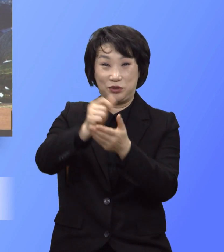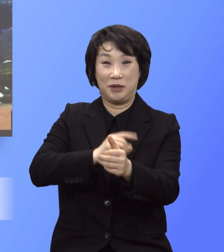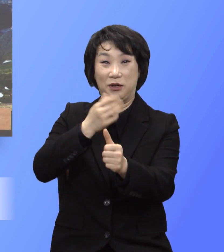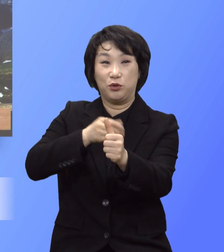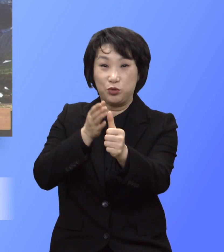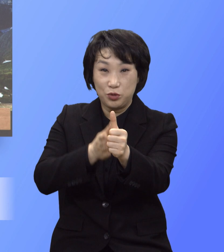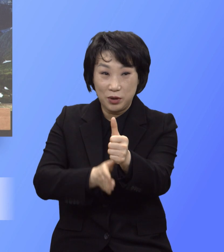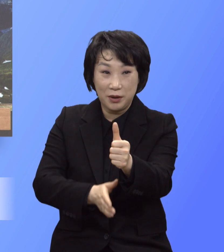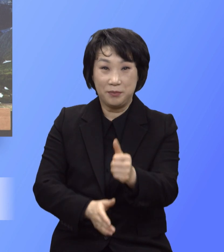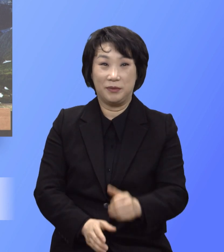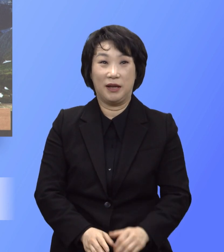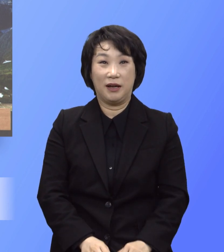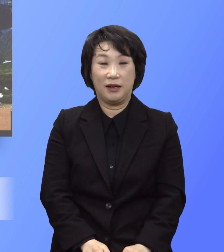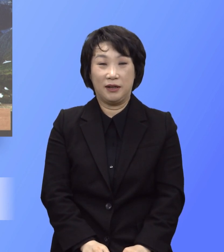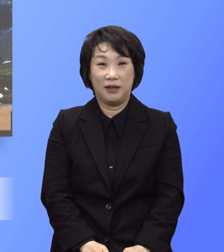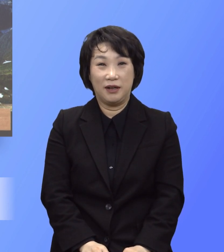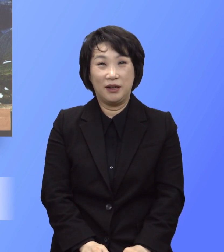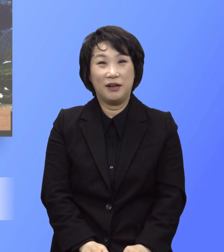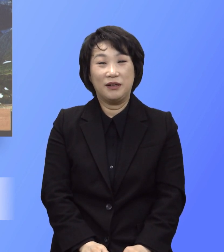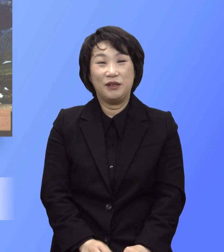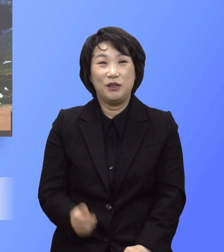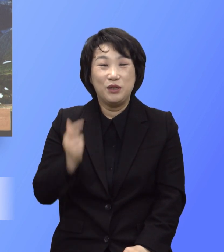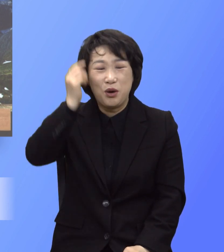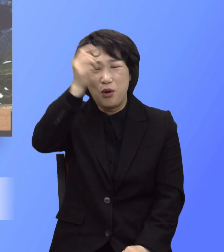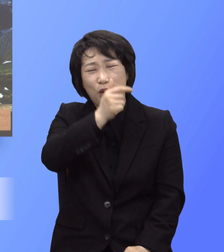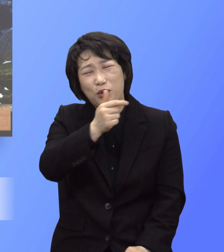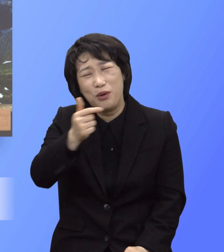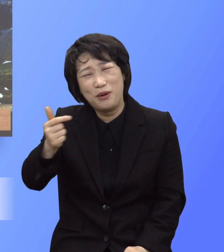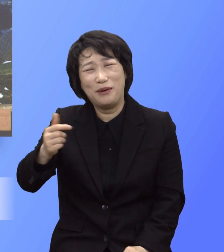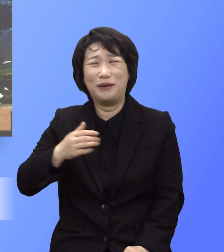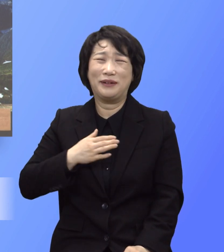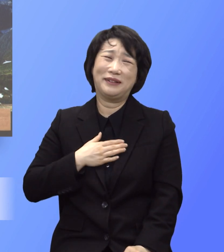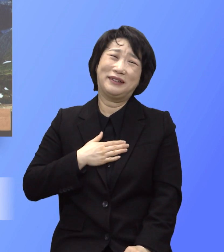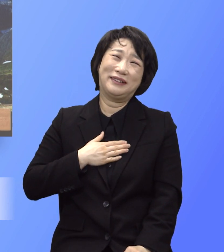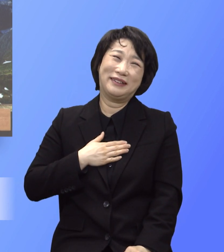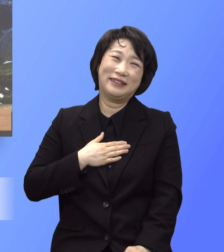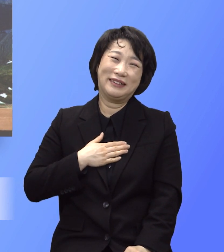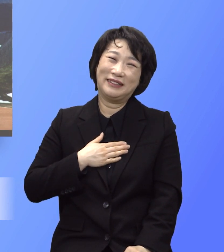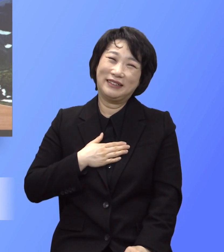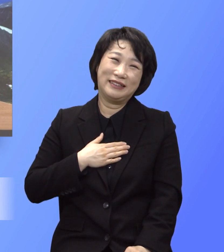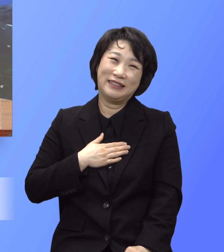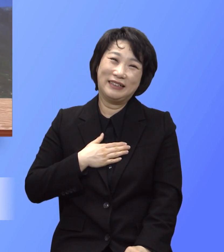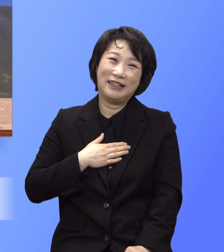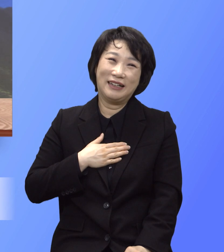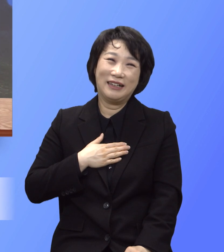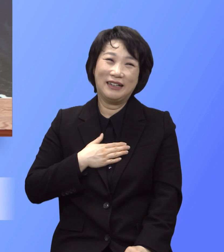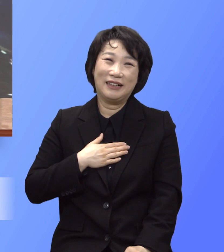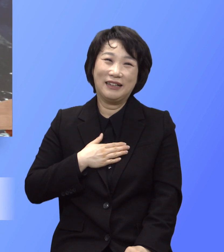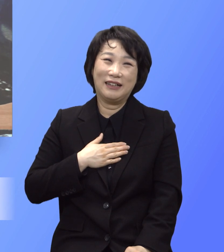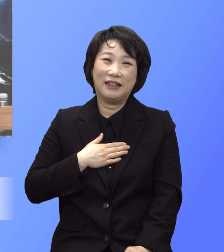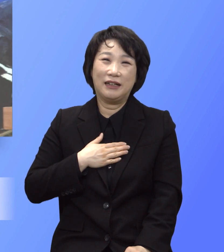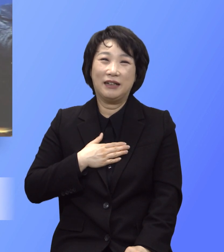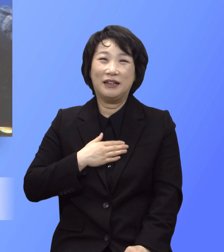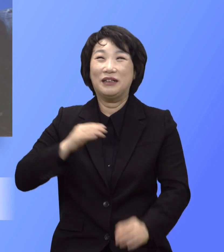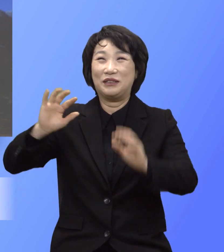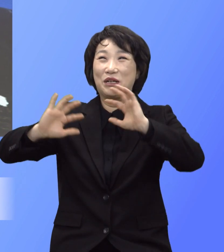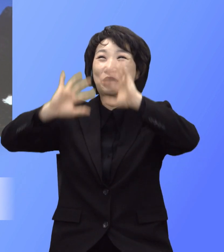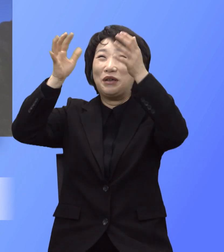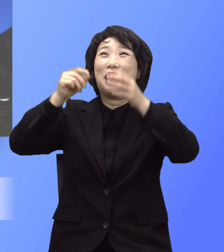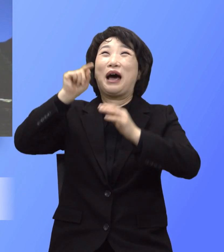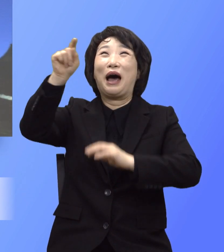축원합니다. 얼마나 영광스러우냐 이 말이야. 참 천국 가서